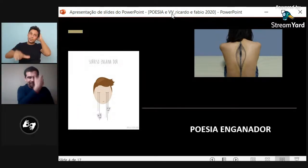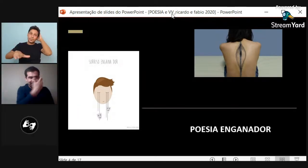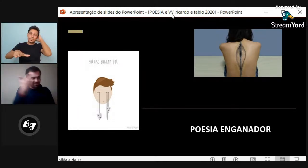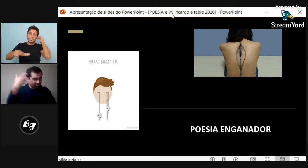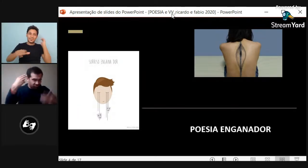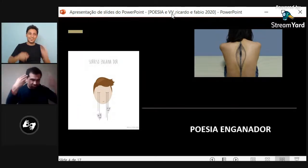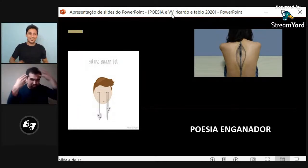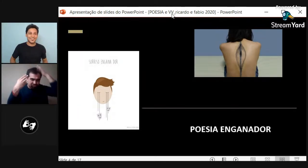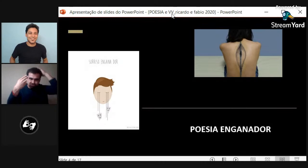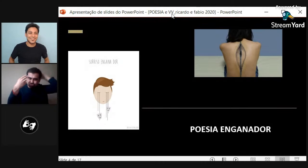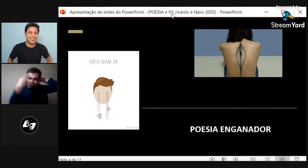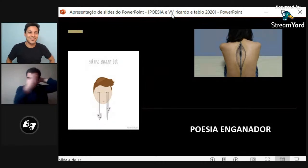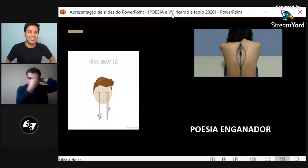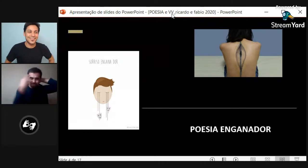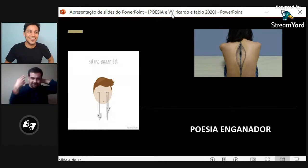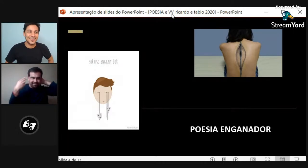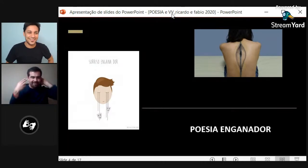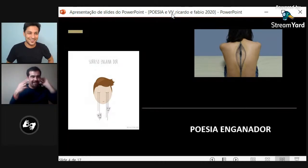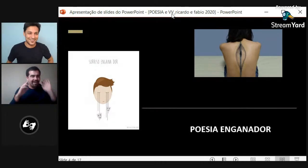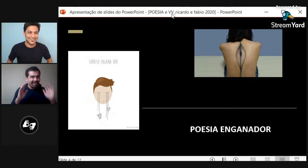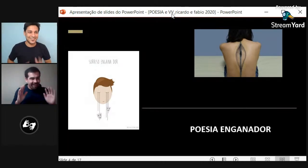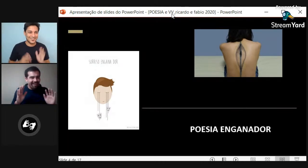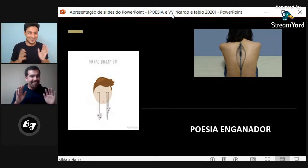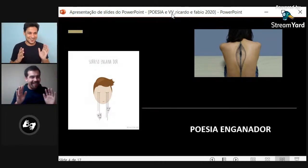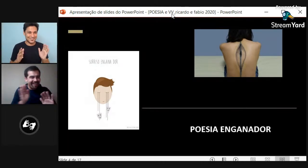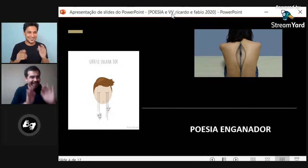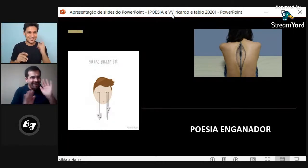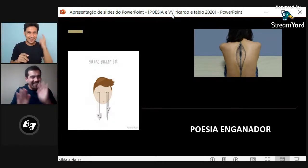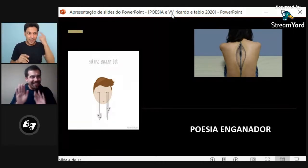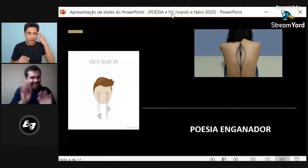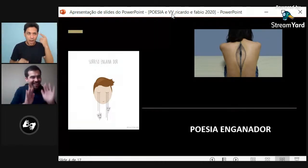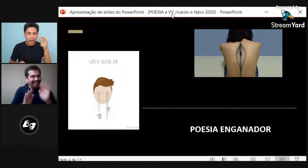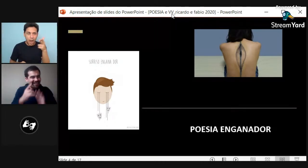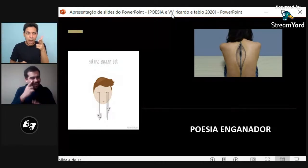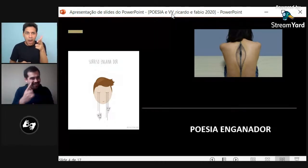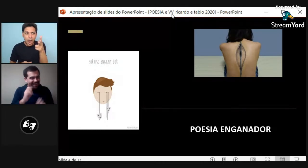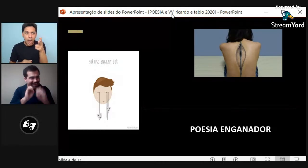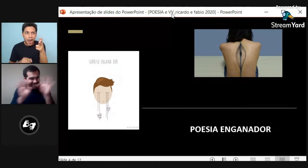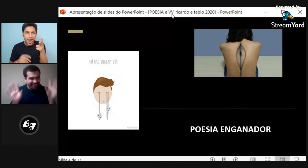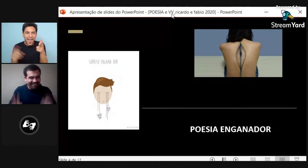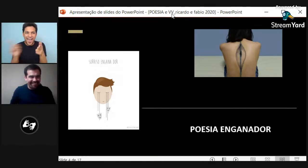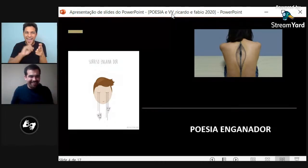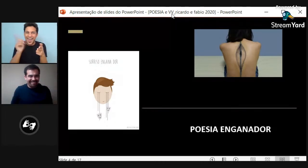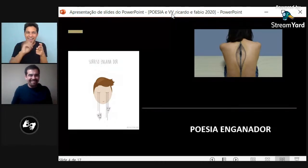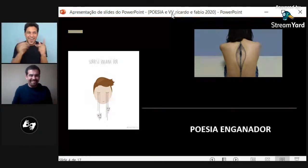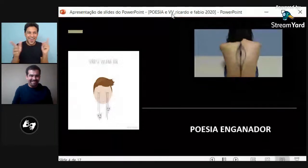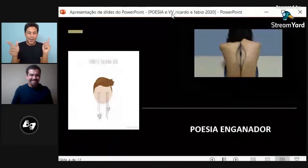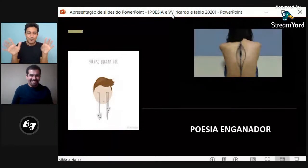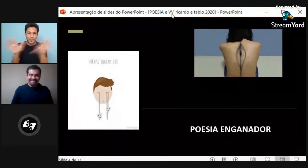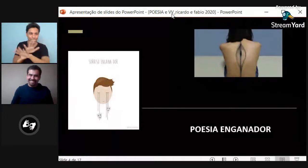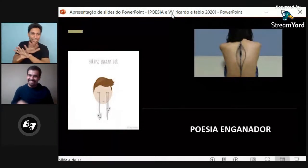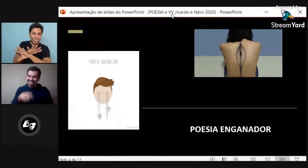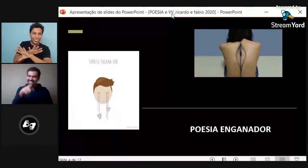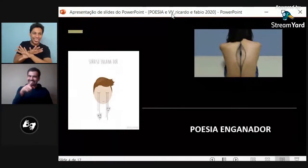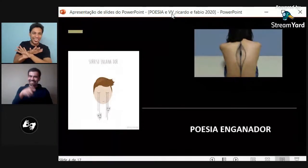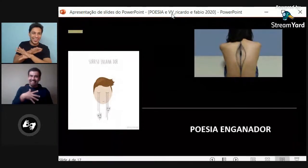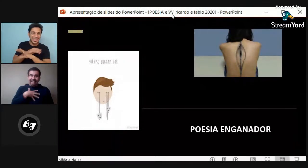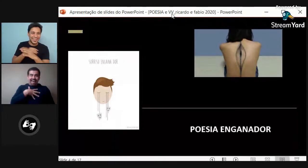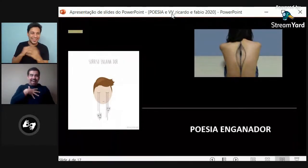Y empiezo a transformar el movimiento como si fuera un secador de pelo. Por ejemplo, hay que tener cuidado. Hay que tener cuidado. Cambia la